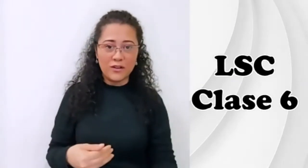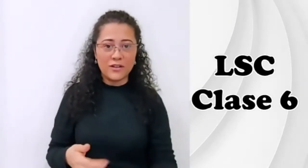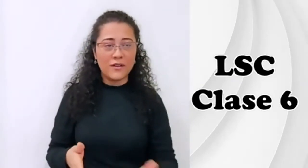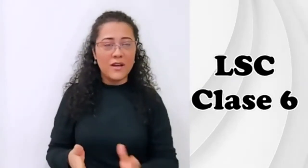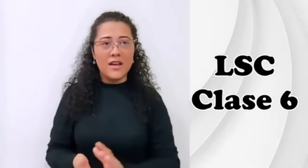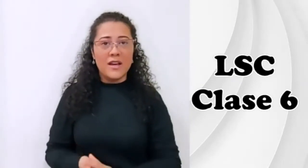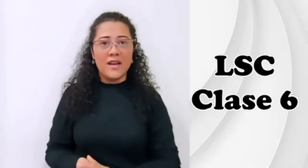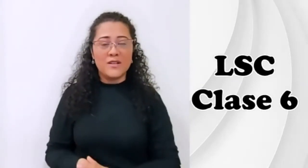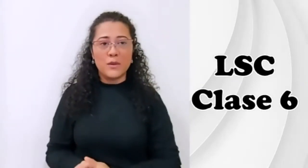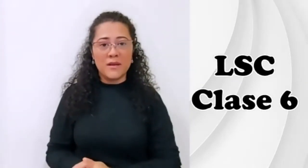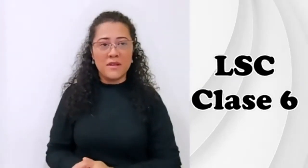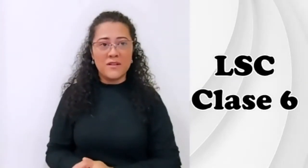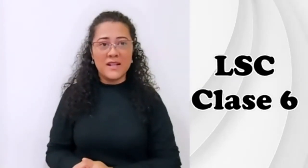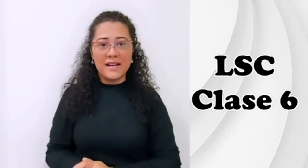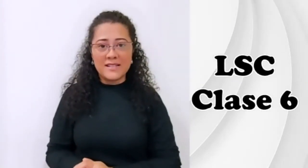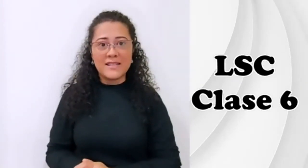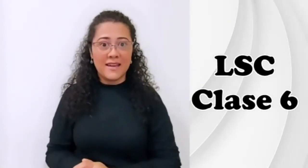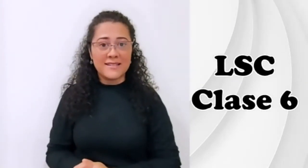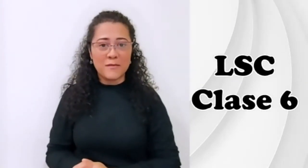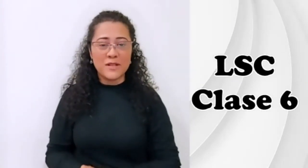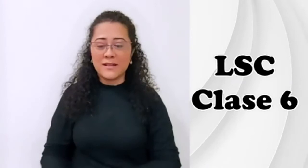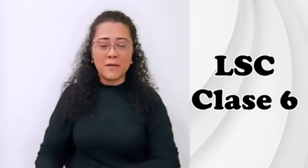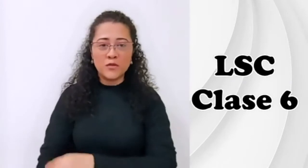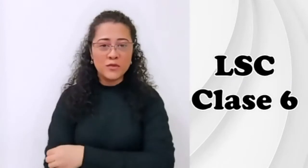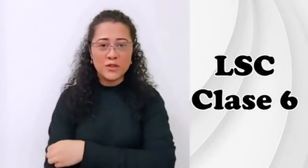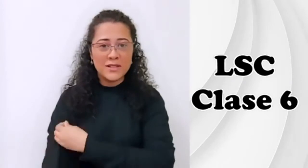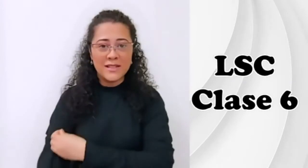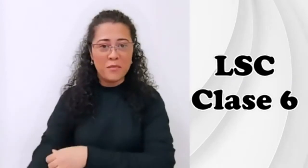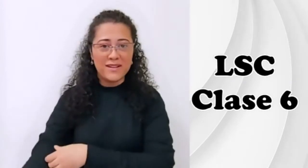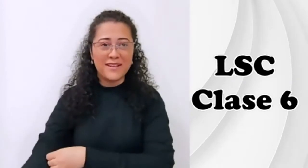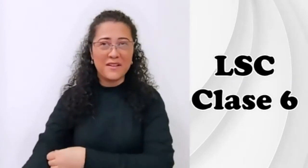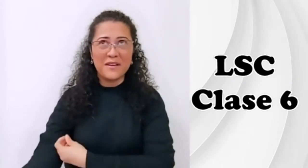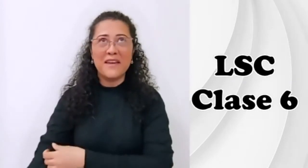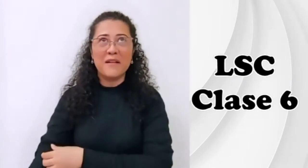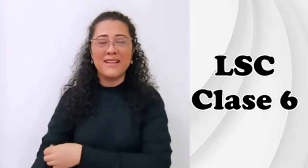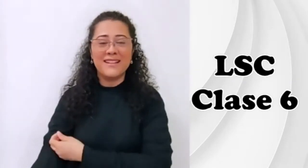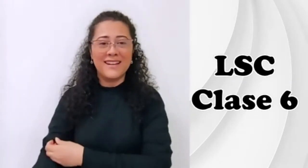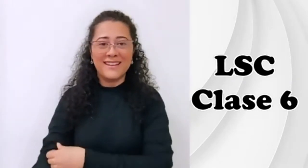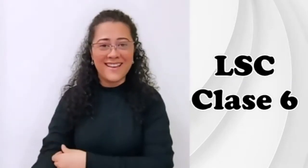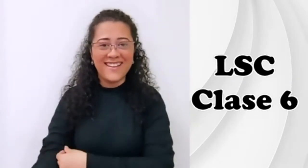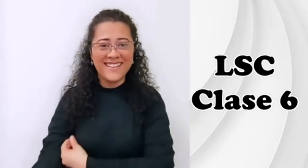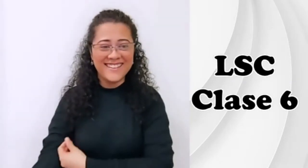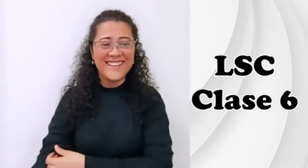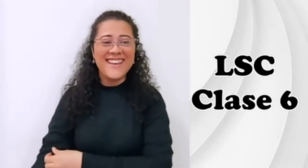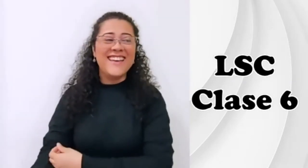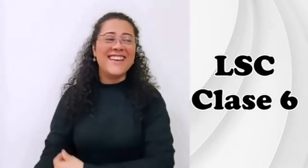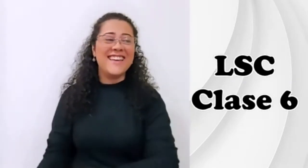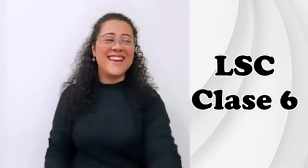otro. Estuve también en una iglesia que éramos muchos intérpretes, creo que habían más de 30. Y